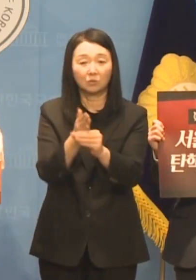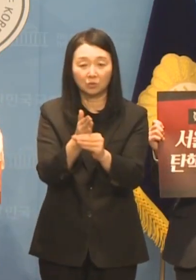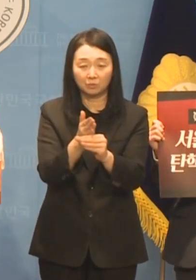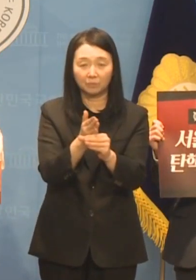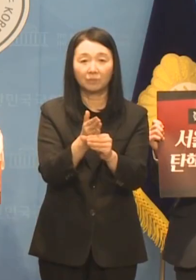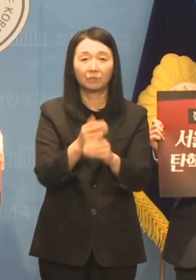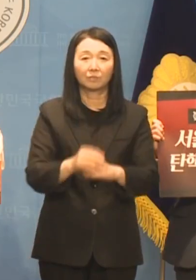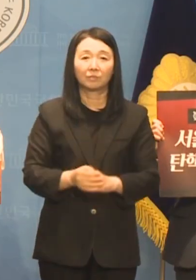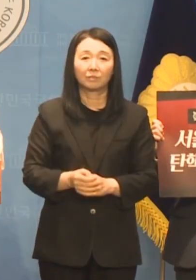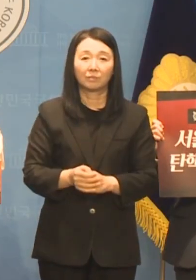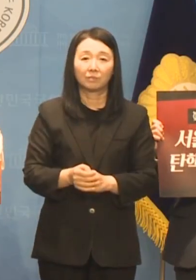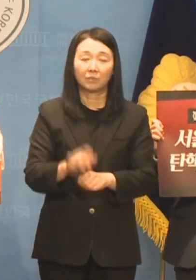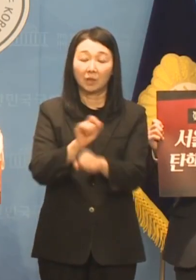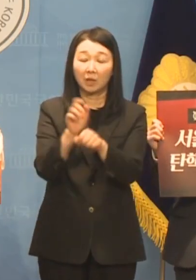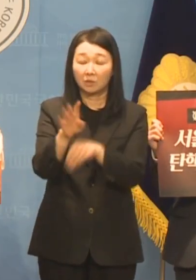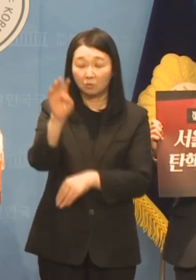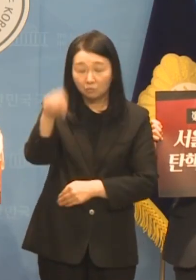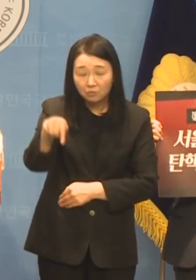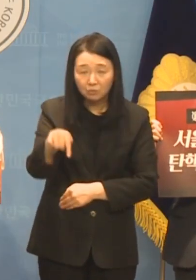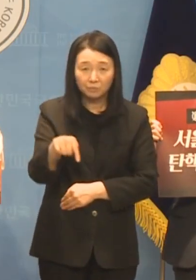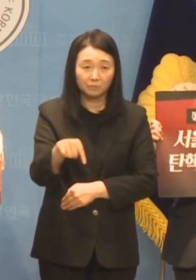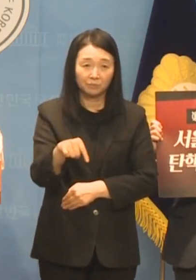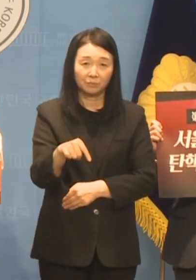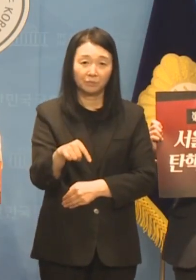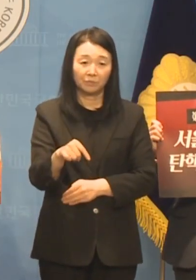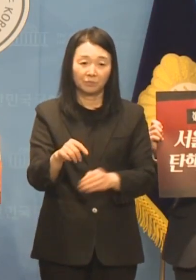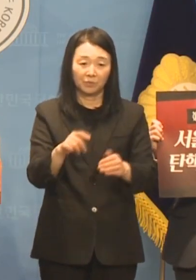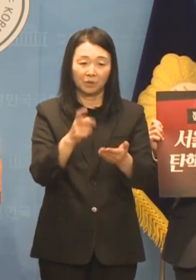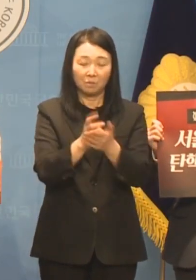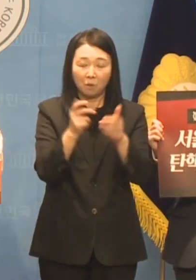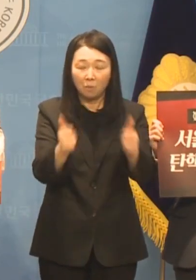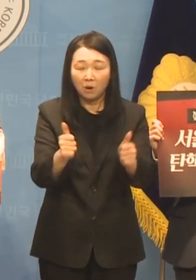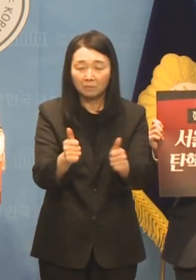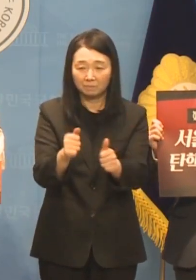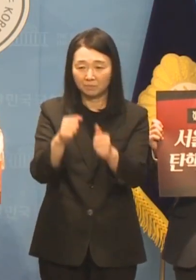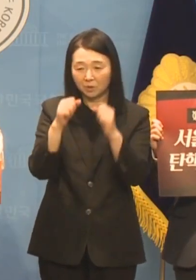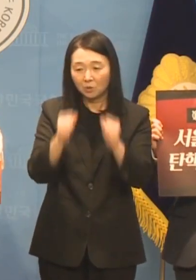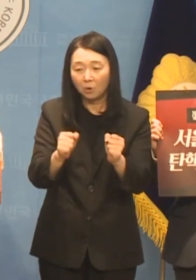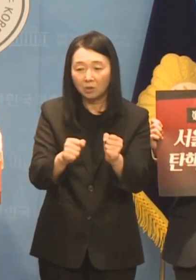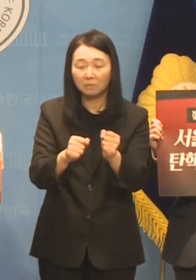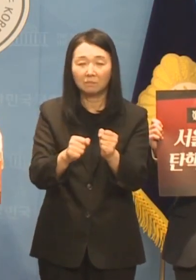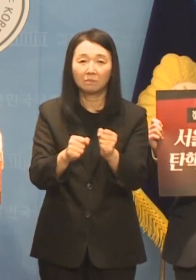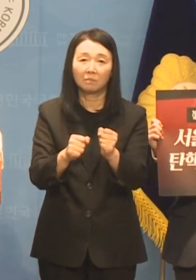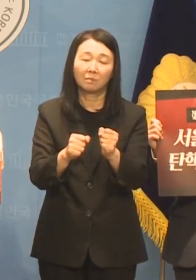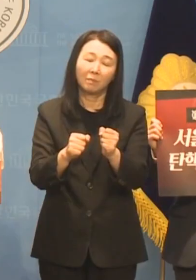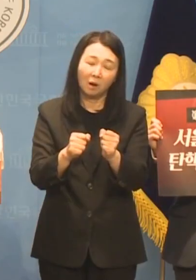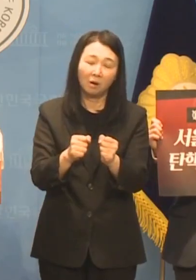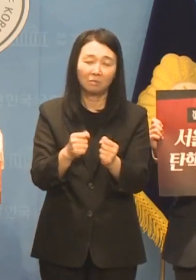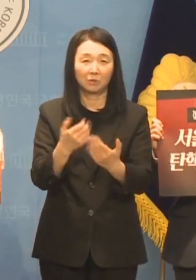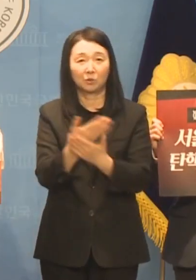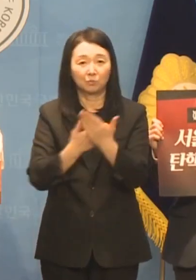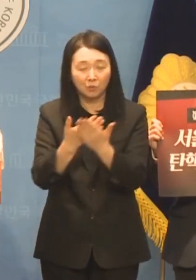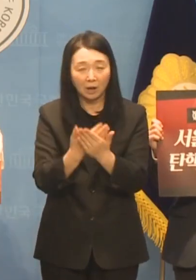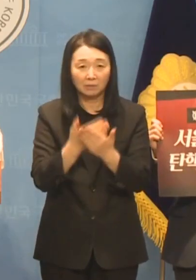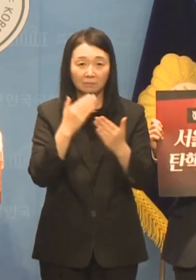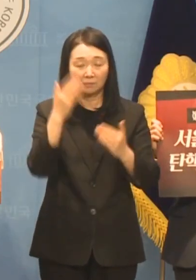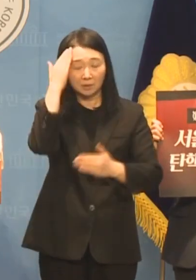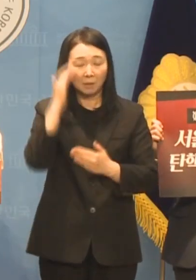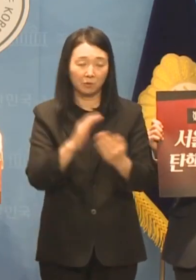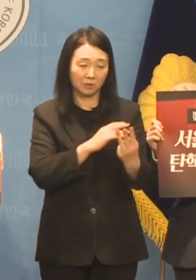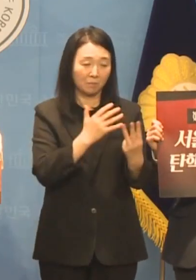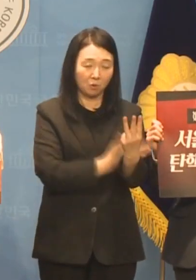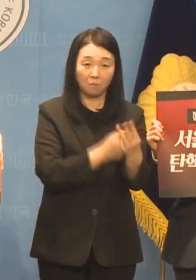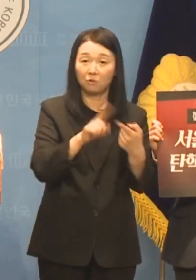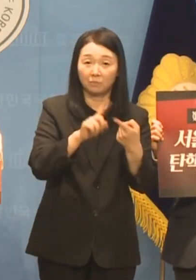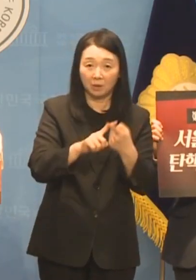행정부와 사법부의 존립 자체에 대한 위협을 가하는 것이 대한민국 삼권 분립의 현실입니다. 반면